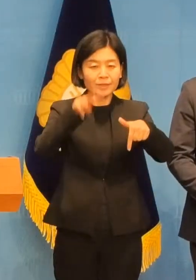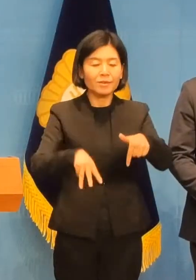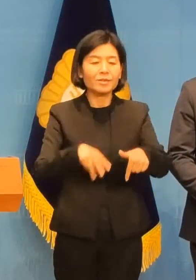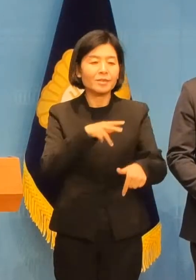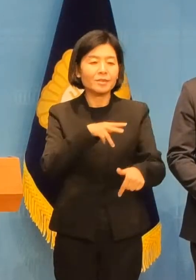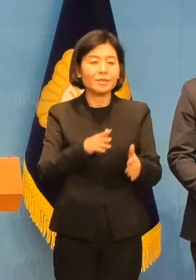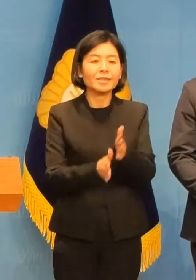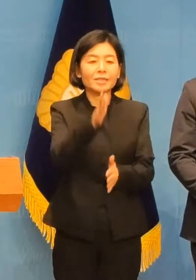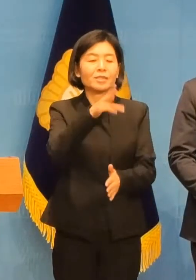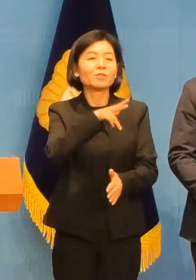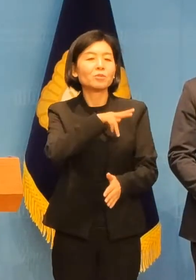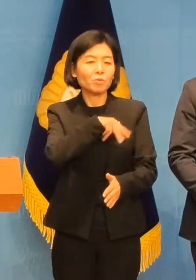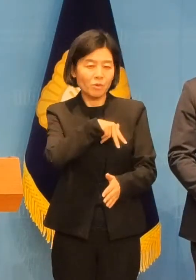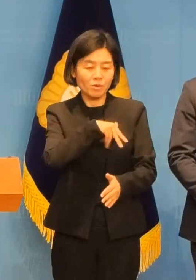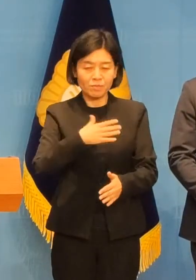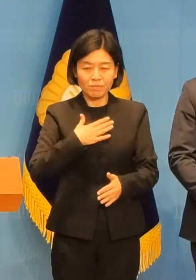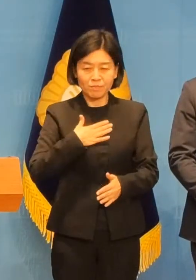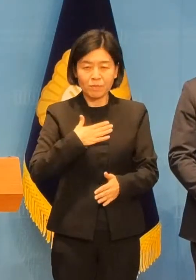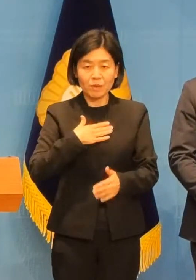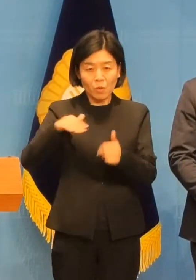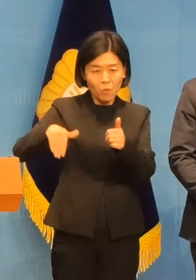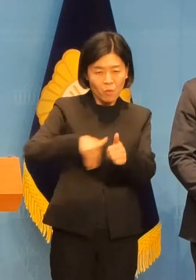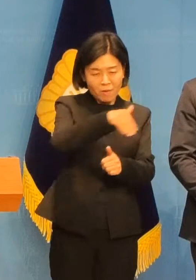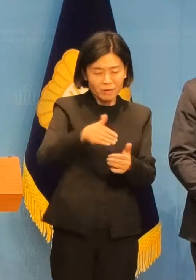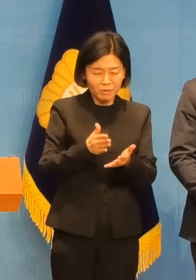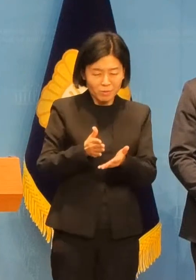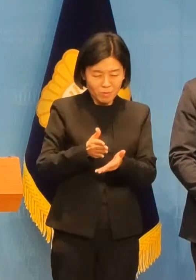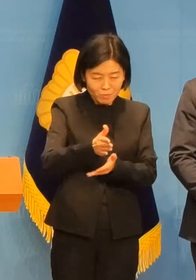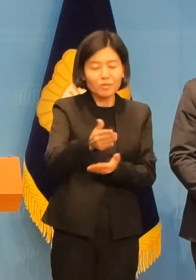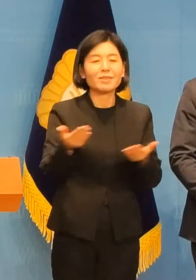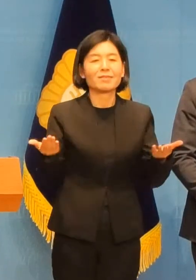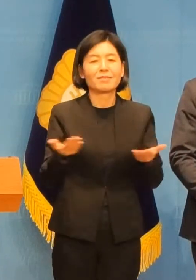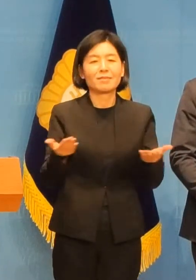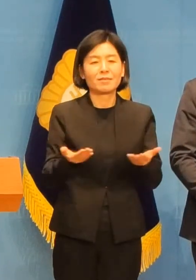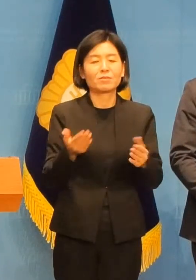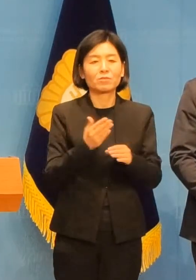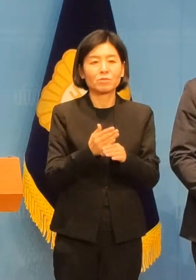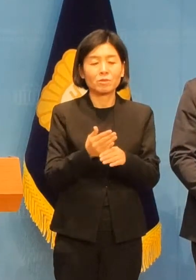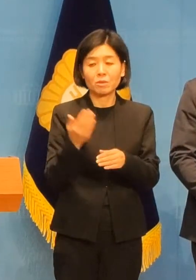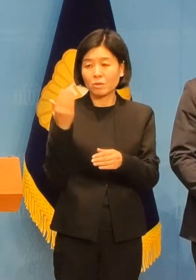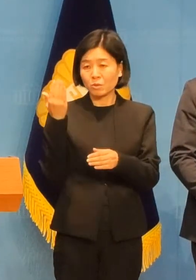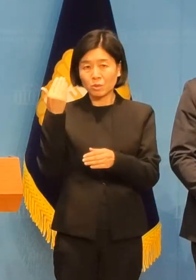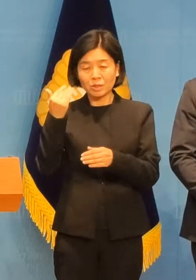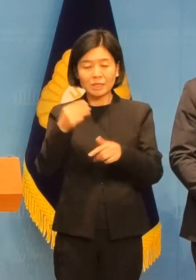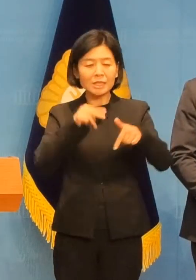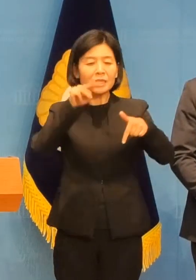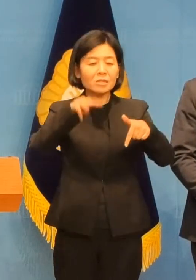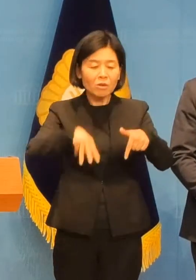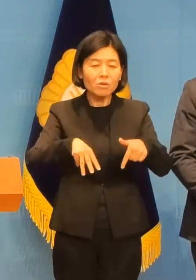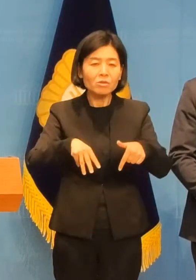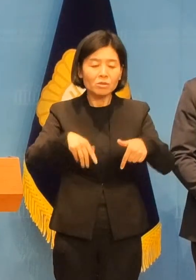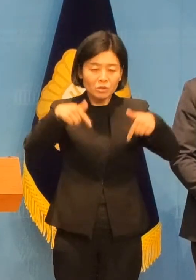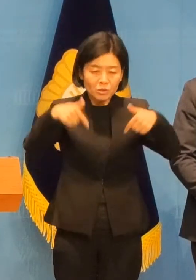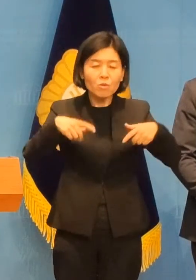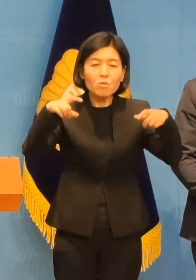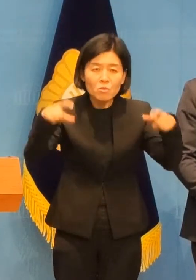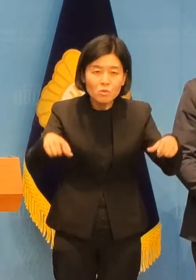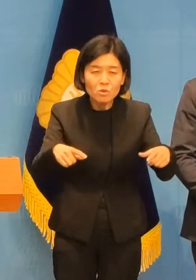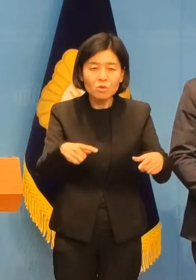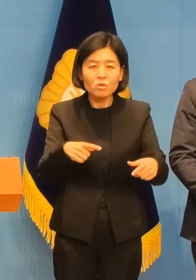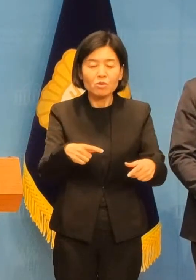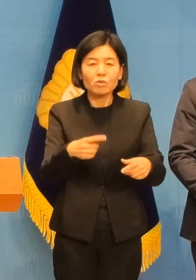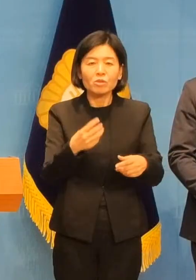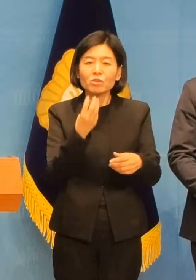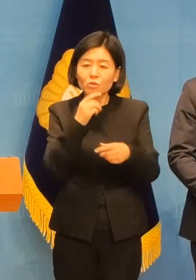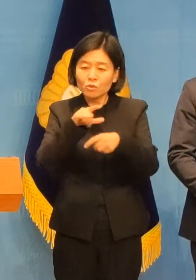인천시의원 이순학입니다. 저는 환경 전문가로서 일하고 있습니다. 최근 인천 서구 자원순환센터 입지로 수도권